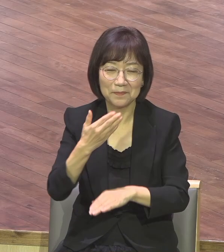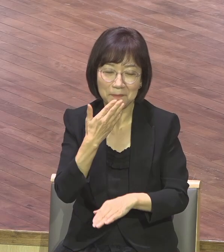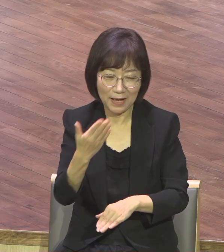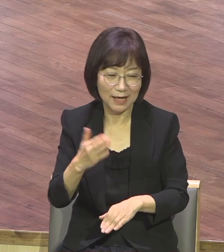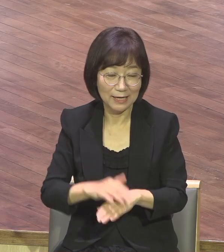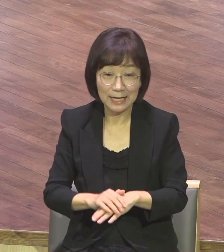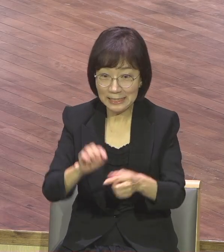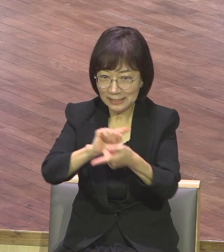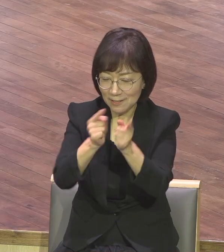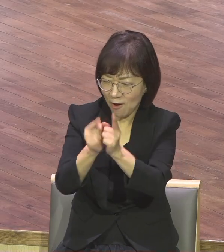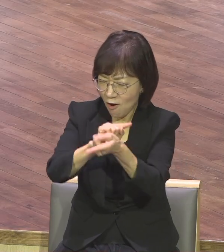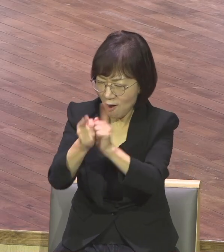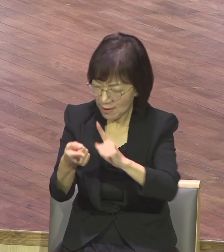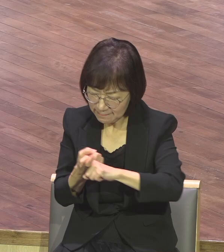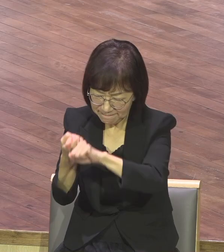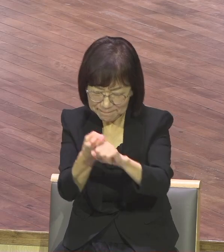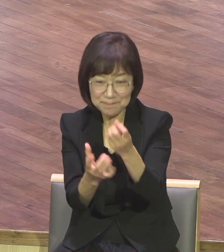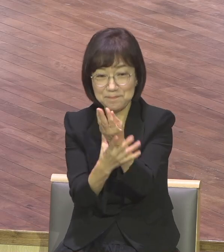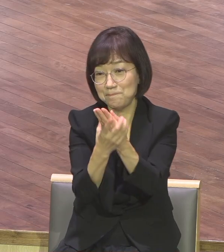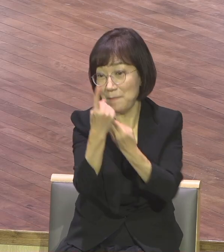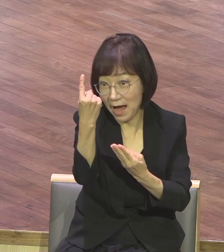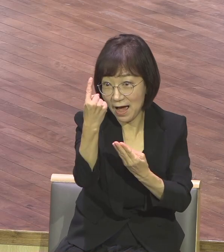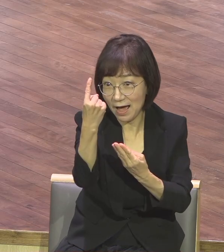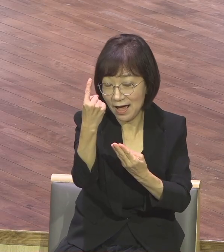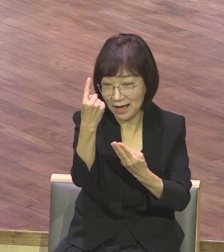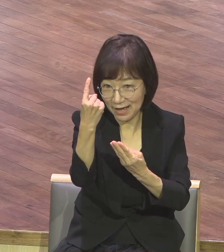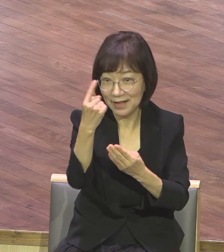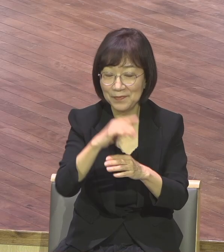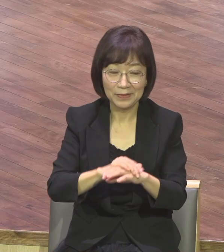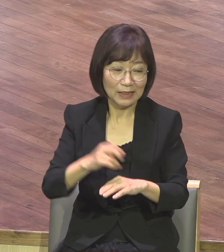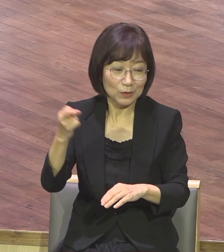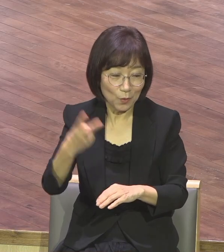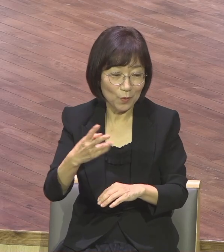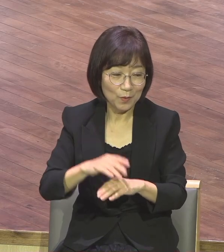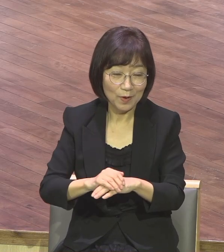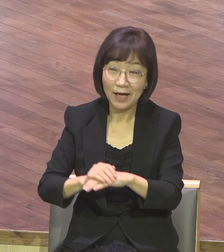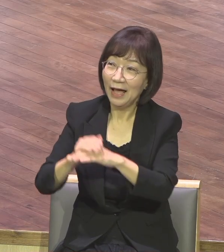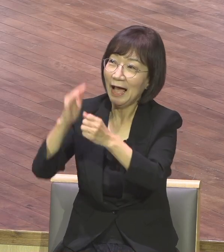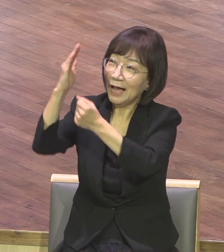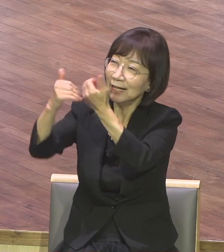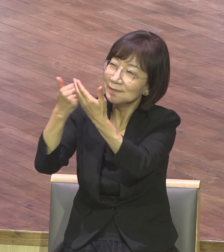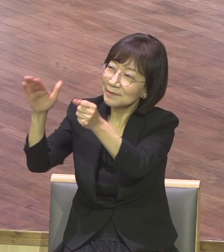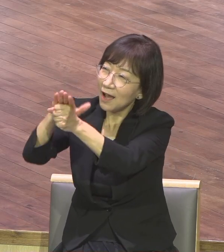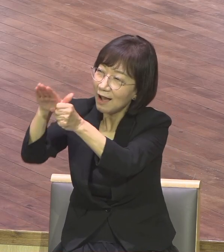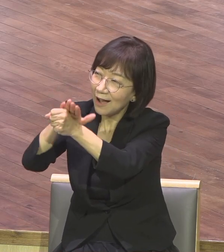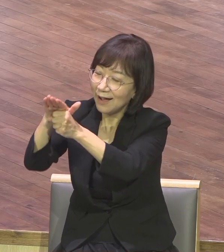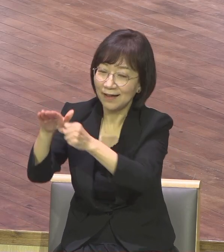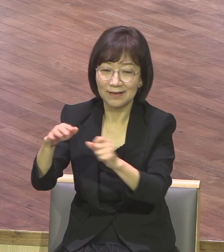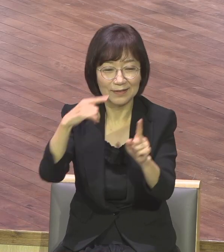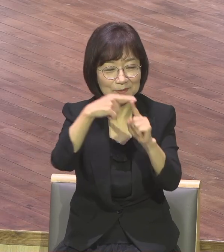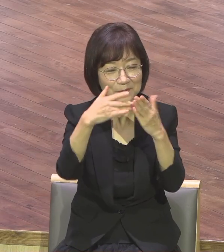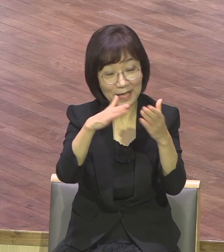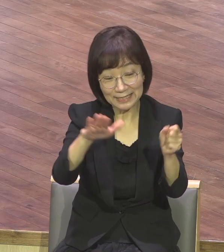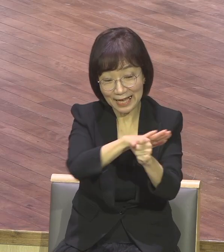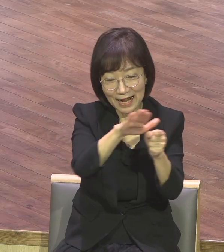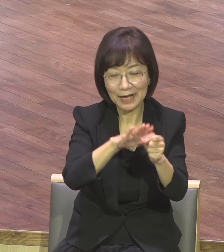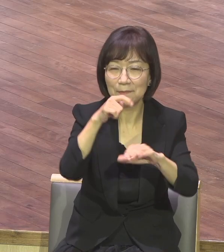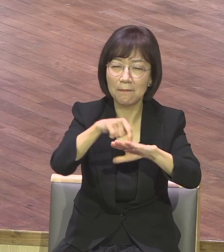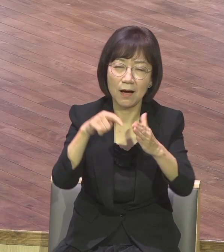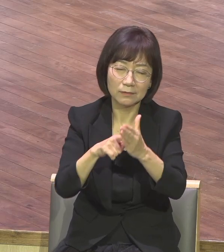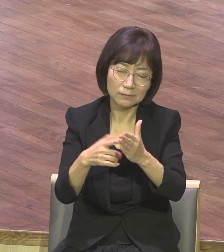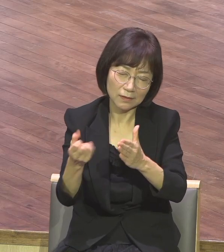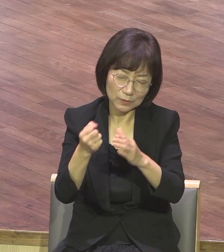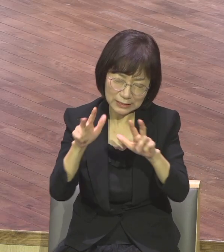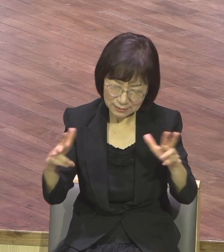원리스가 탁 돼서 온 마음을 다해서 하나님 사랑, 교회 사랑하는 마음으로 했기 때문이에요.